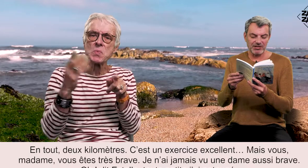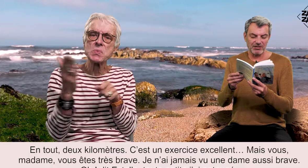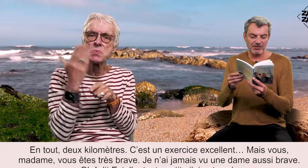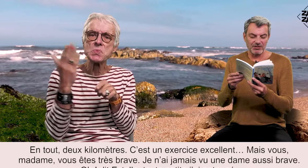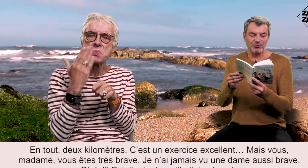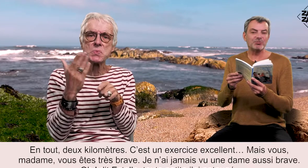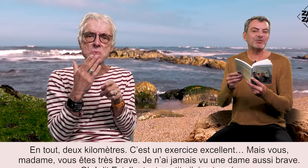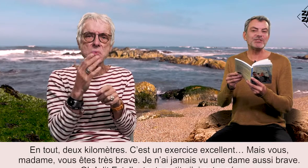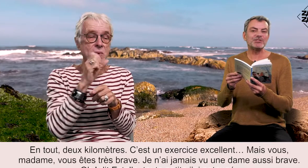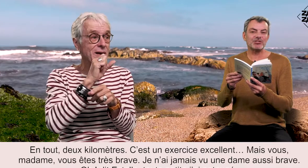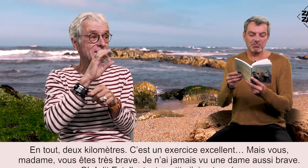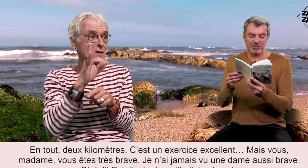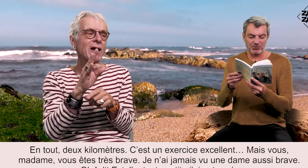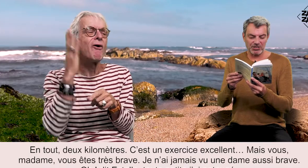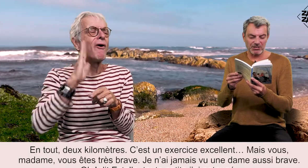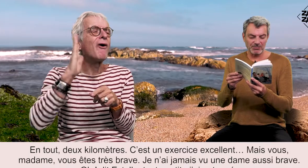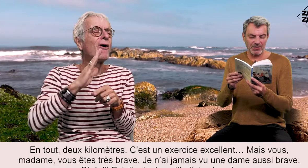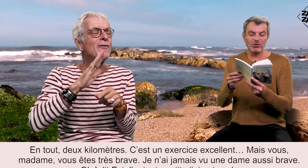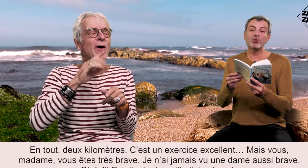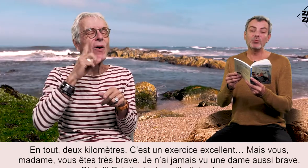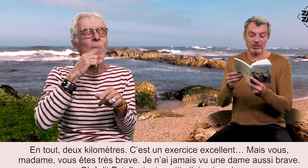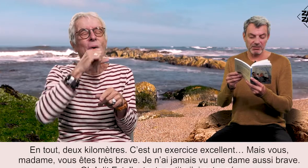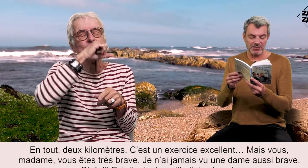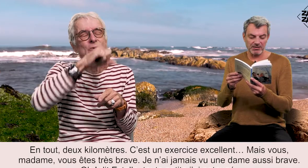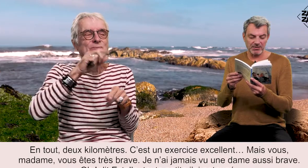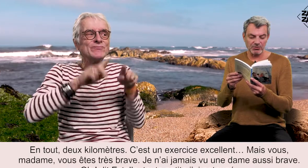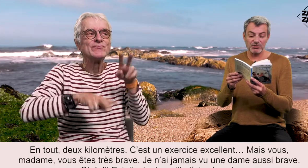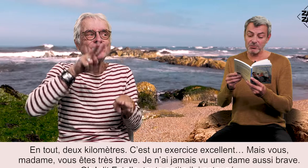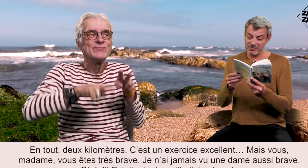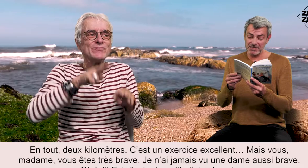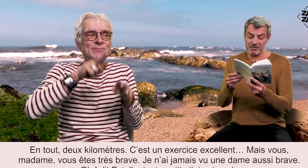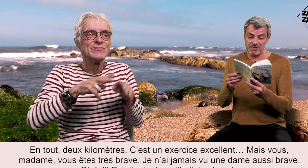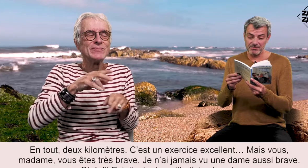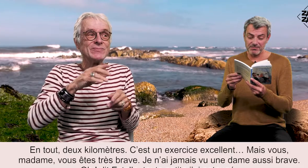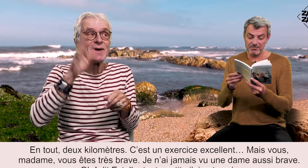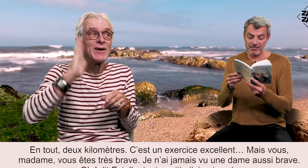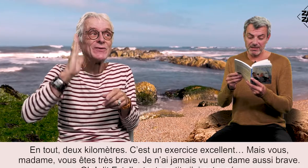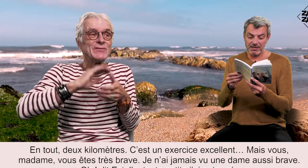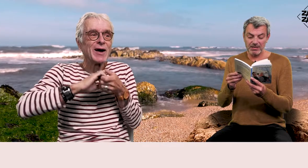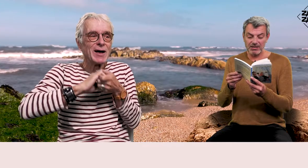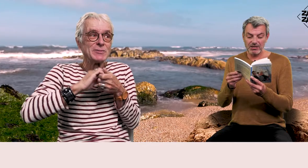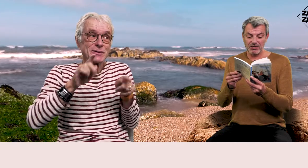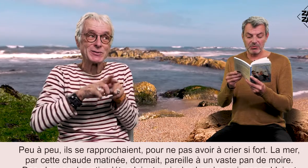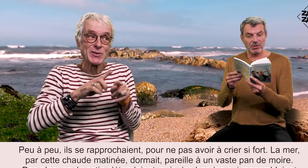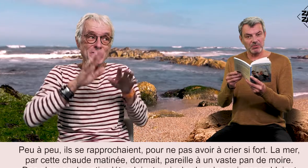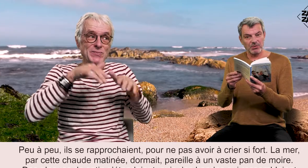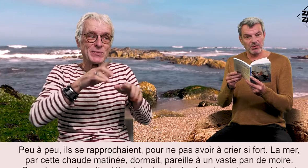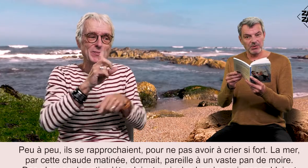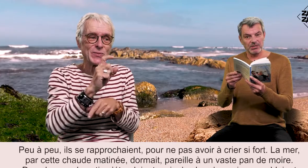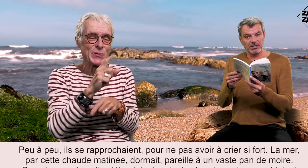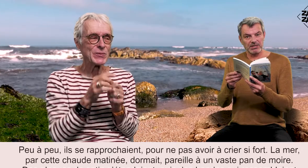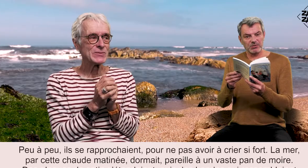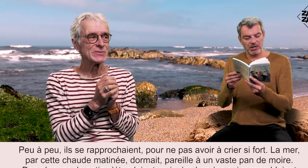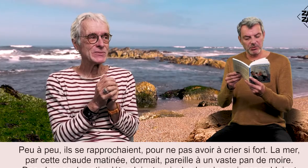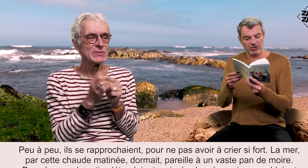! » dit Estelle, « toute petite, j'ai pataugé. L'eau me connaît bien. Nous sommes de vieilles amies. » Peu à peu,